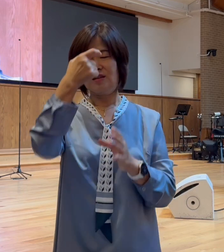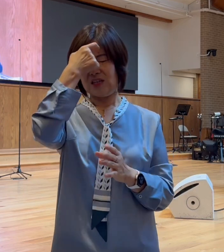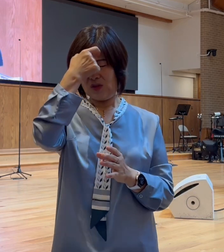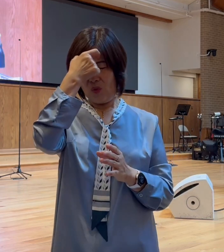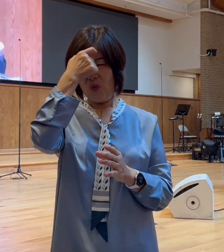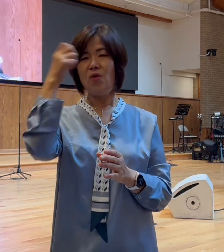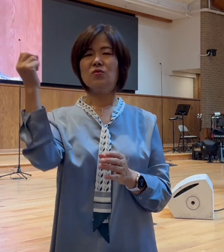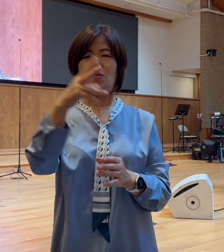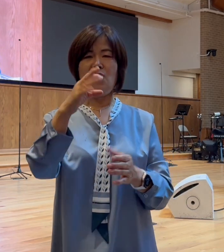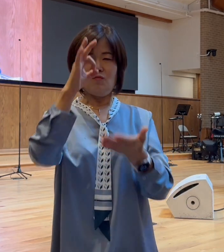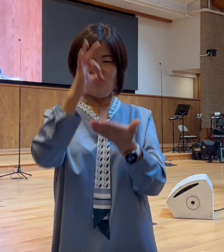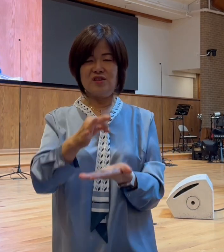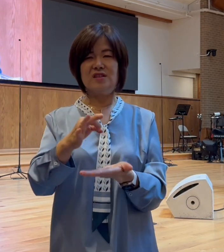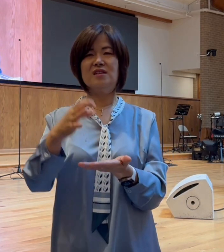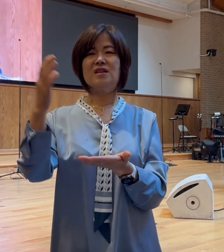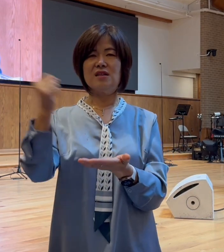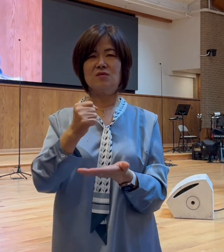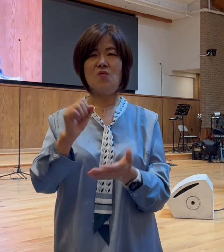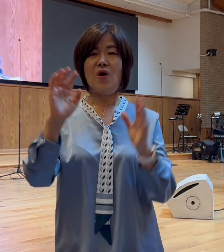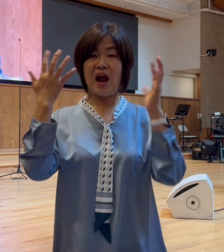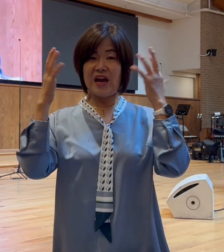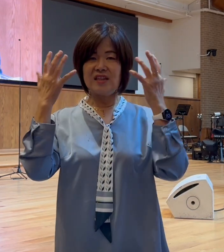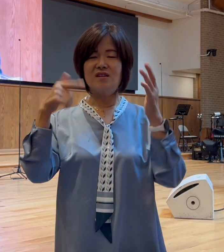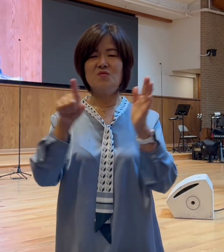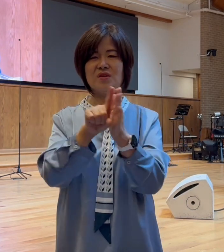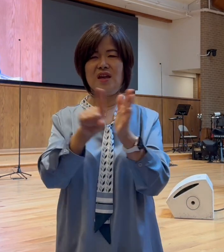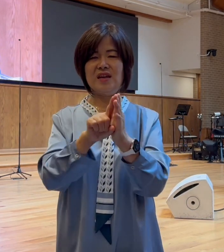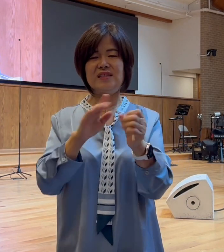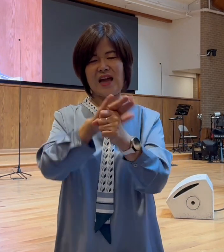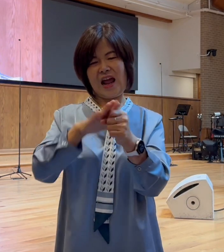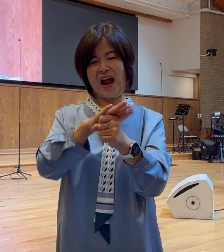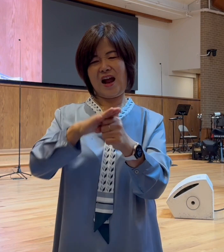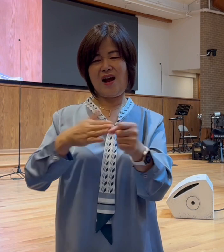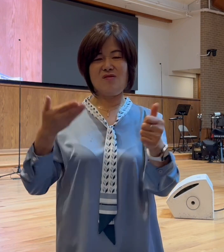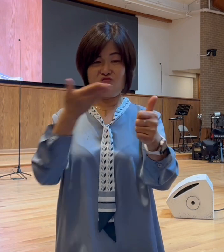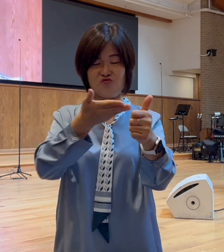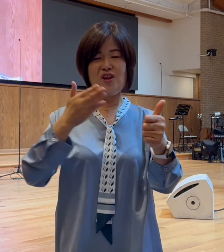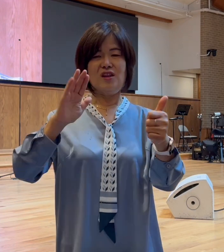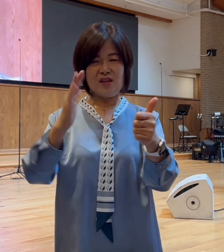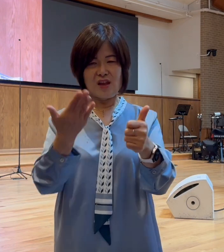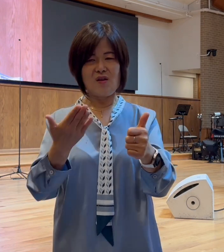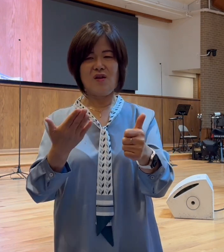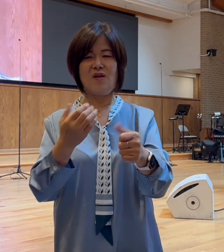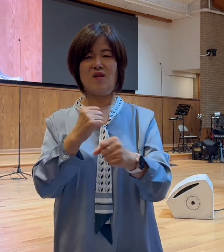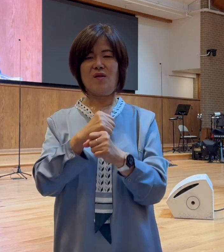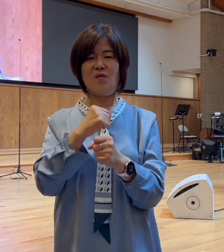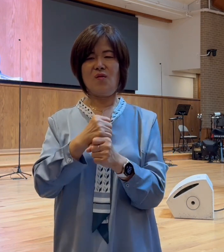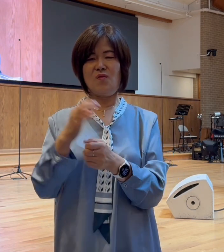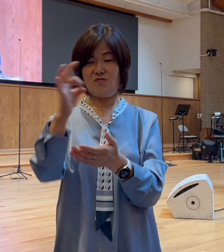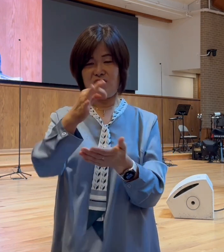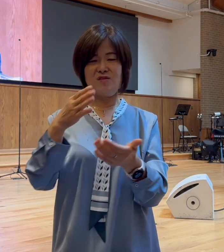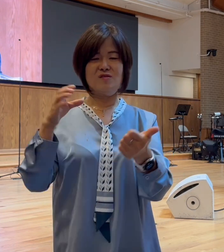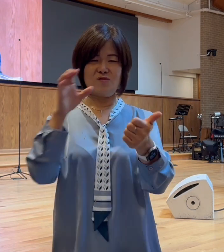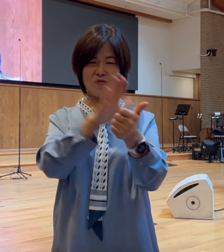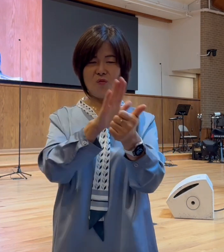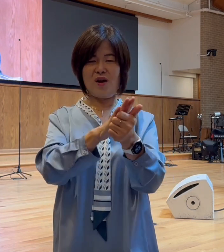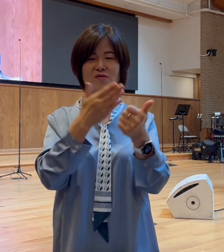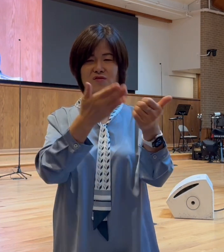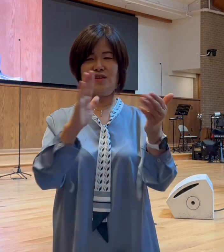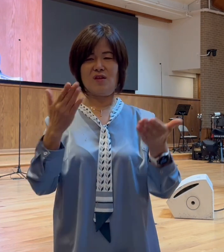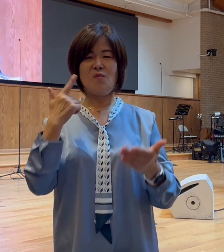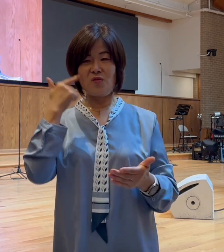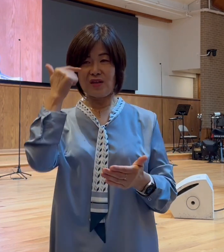크게 물질로, 애들에게 필요한 거는 이제 사랑이거든요. 그러니까 물질로 이렇게 백 목사님의